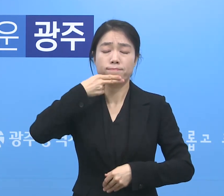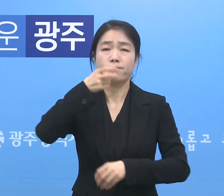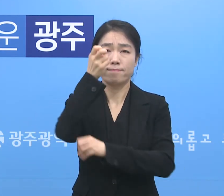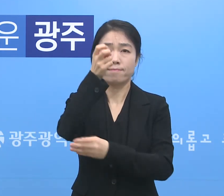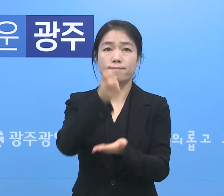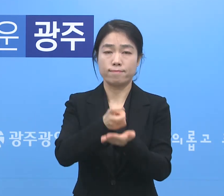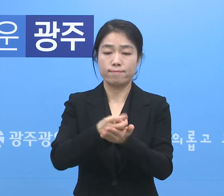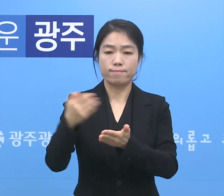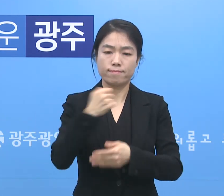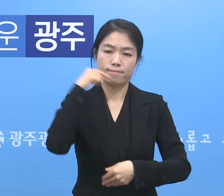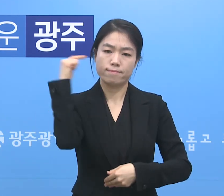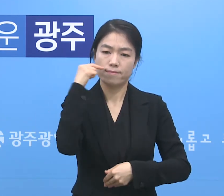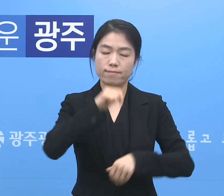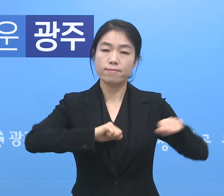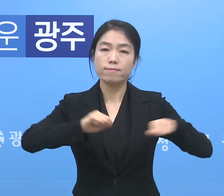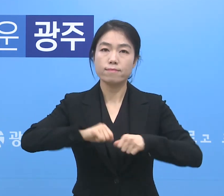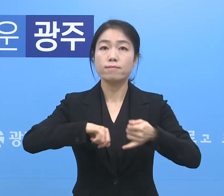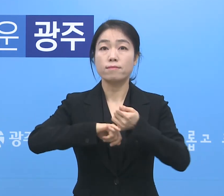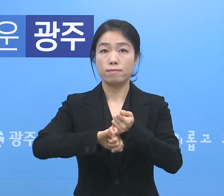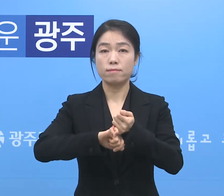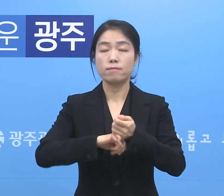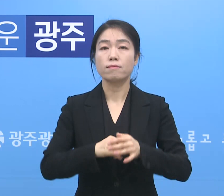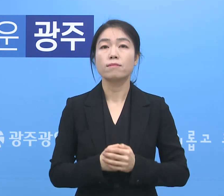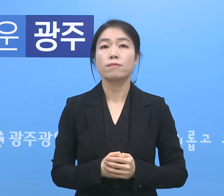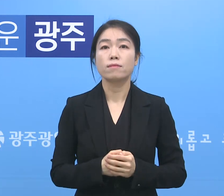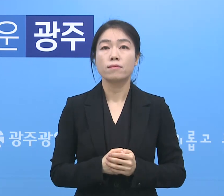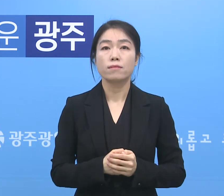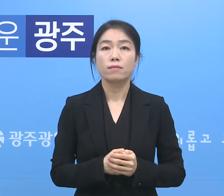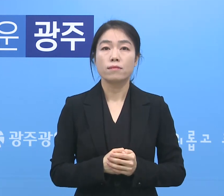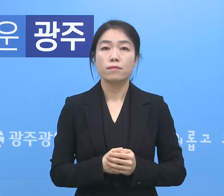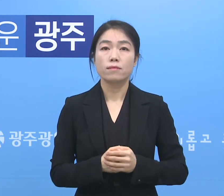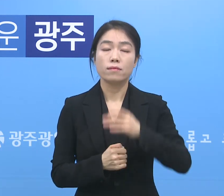원칙으로 단호하게 대응하겠습니다.